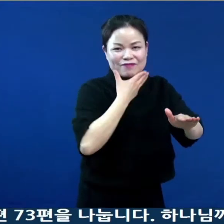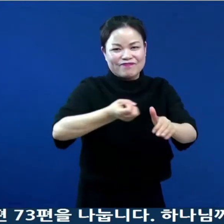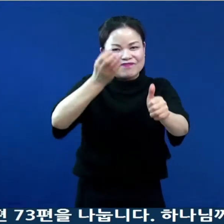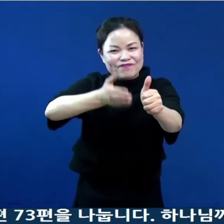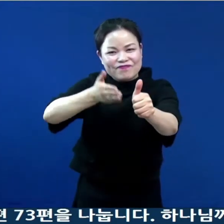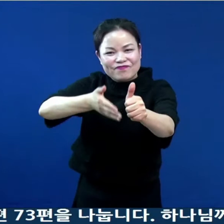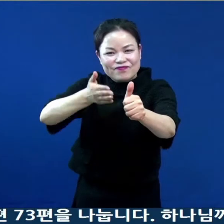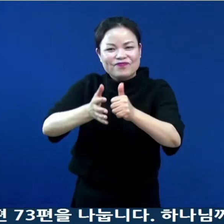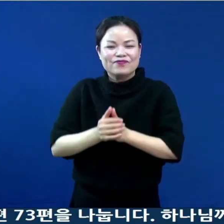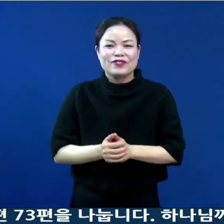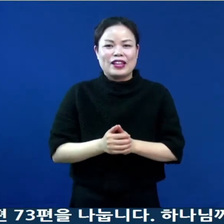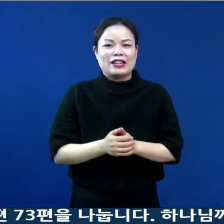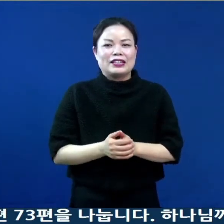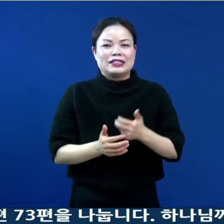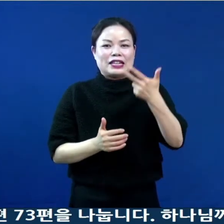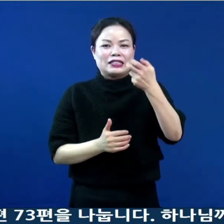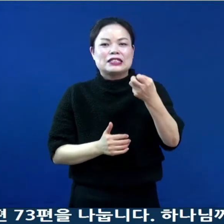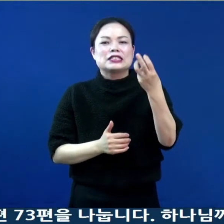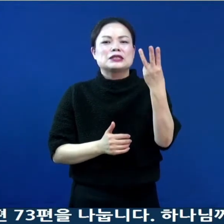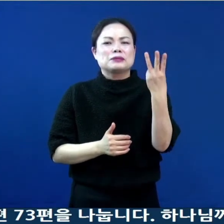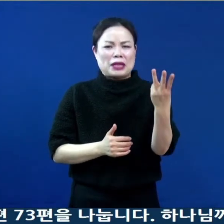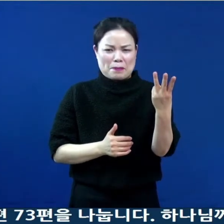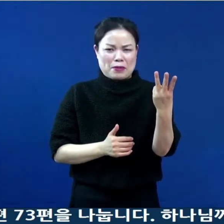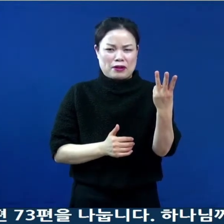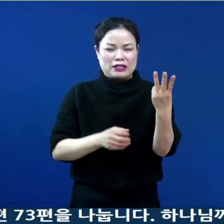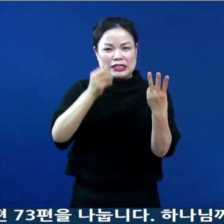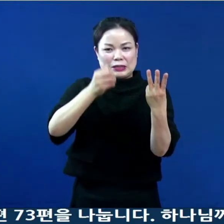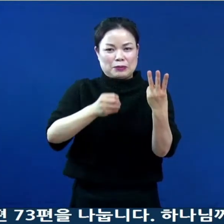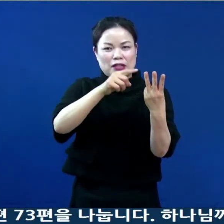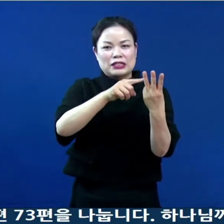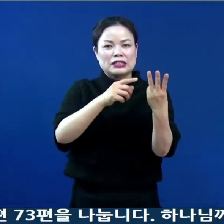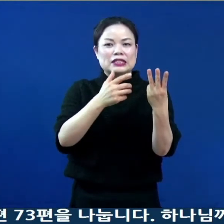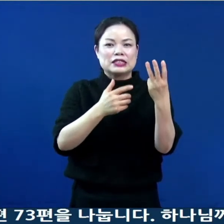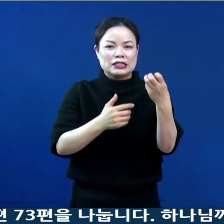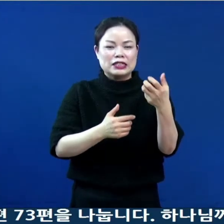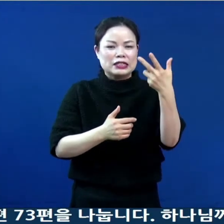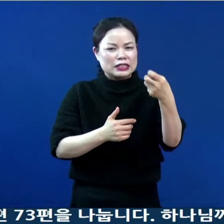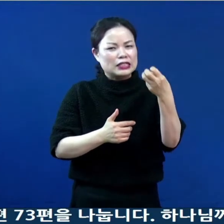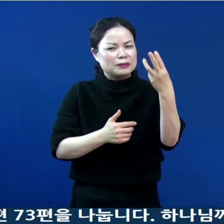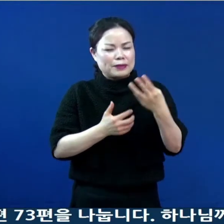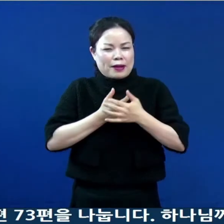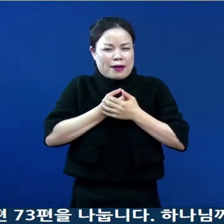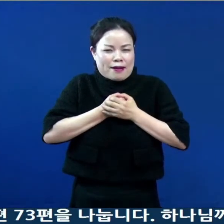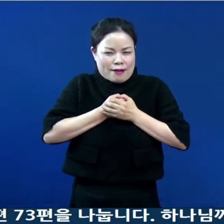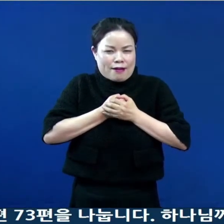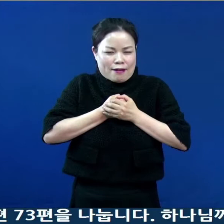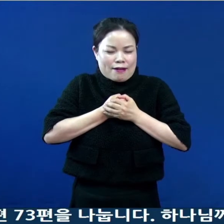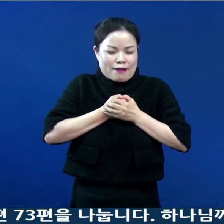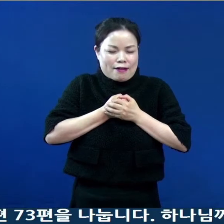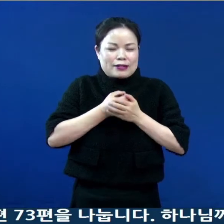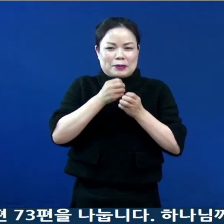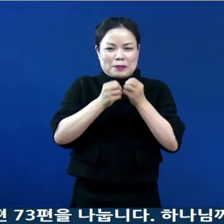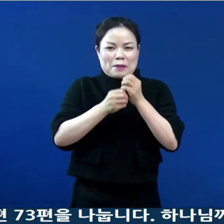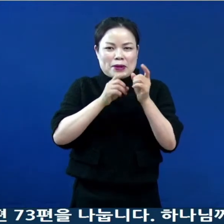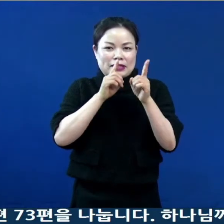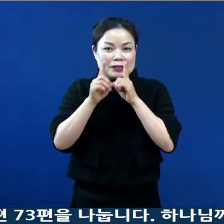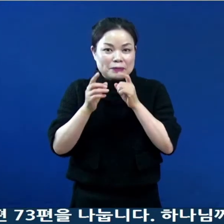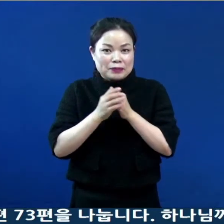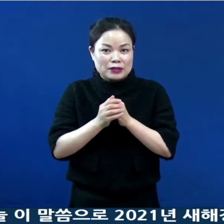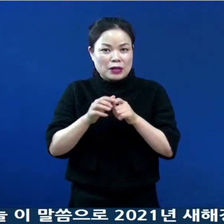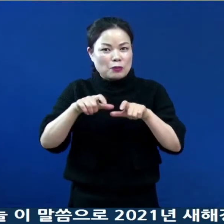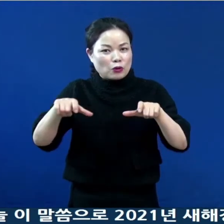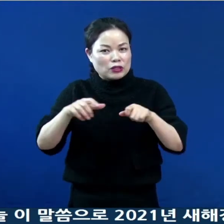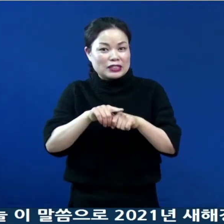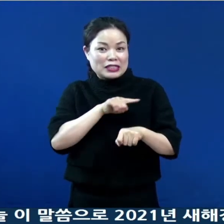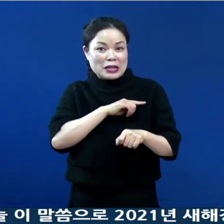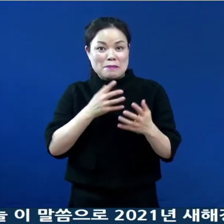축원합니다. 시편 73편은 중요한 시편입니다. 그래서 우리가 간직해 두어야 될 시편이죠. 보통 시편 중에